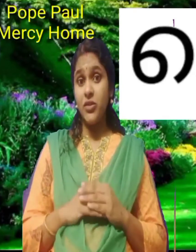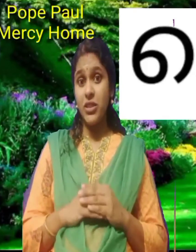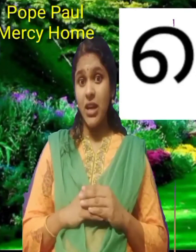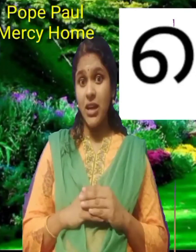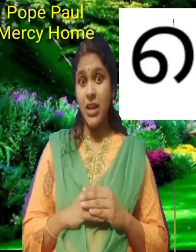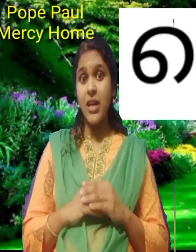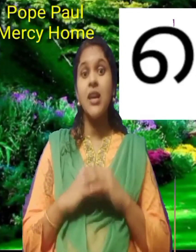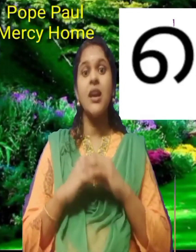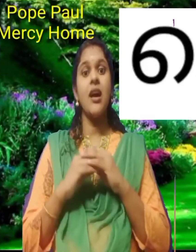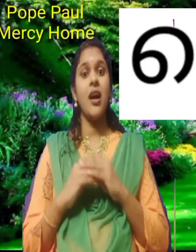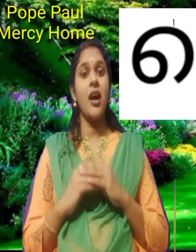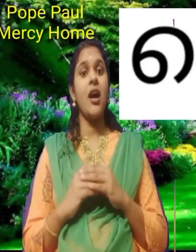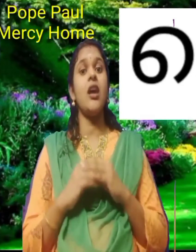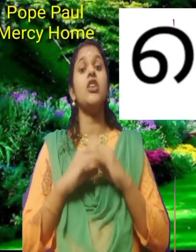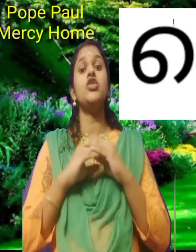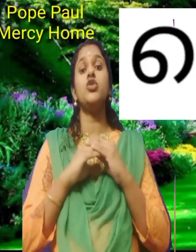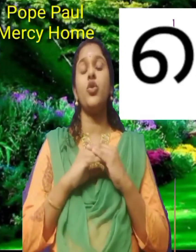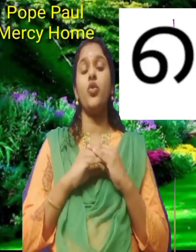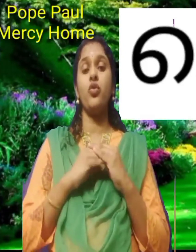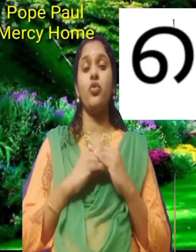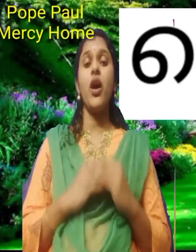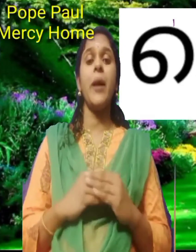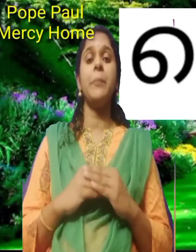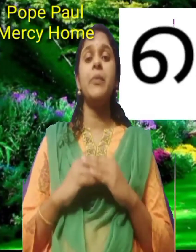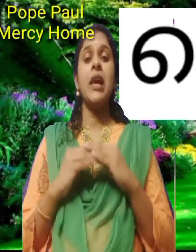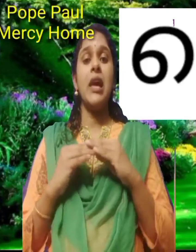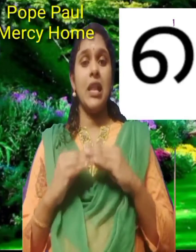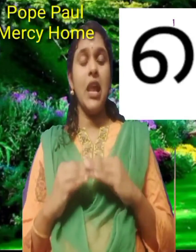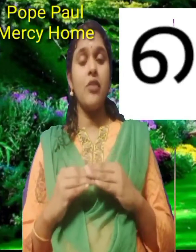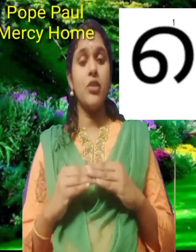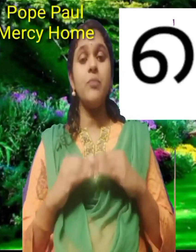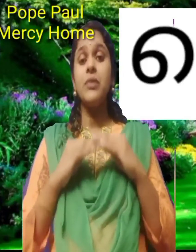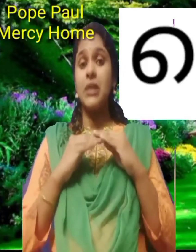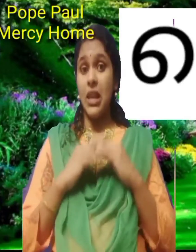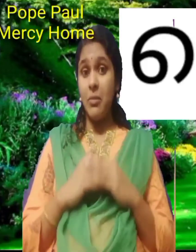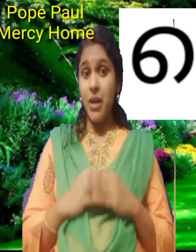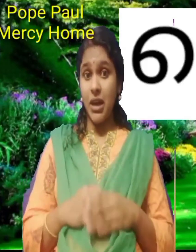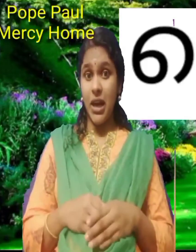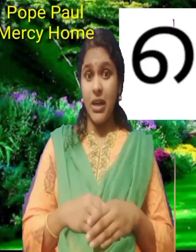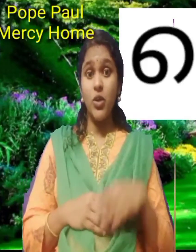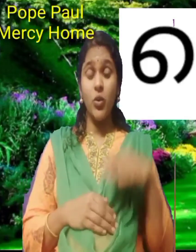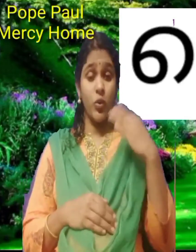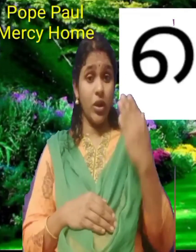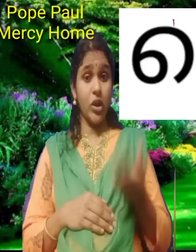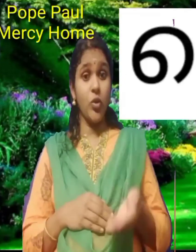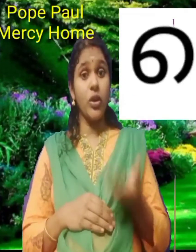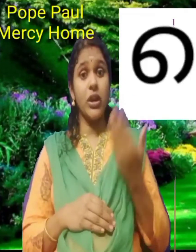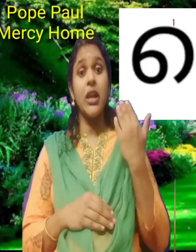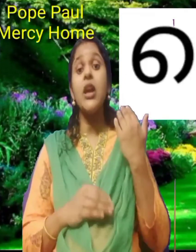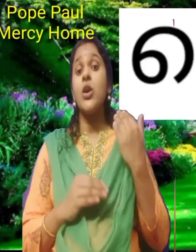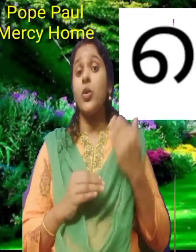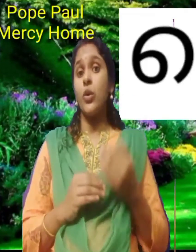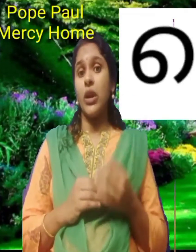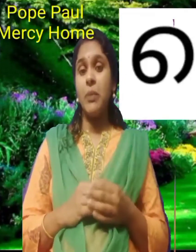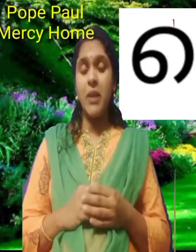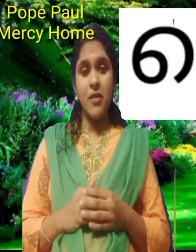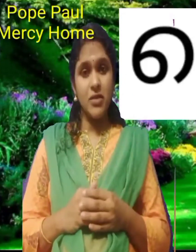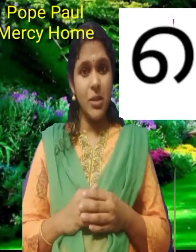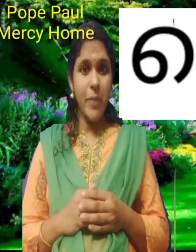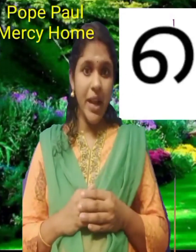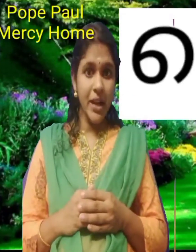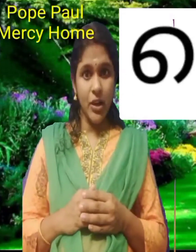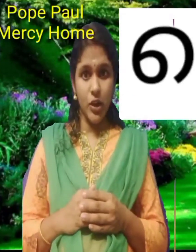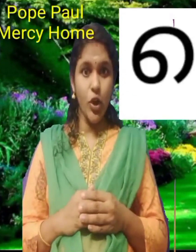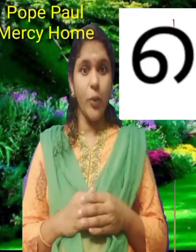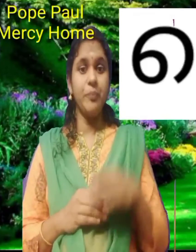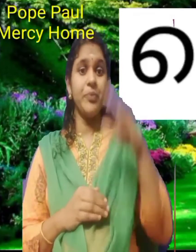ഏത് ദിവസാണ്? ആ ചൊവ്വ. എല്ലാവരും നല്ല മക്കളായി ഉറക്കെ ഉറക്കെ കുറെ